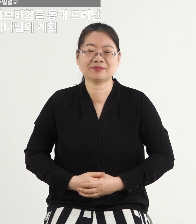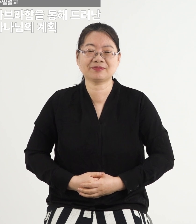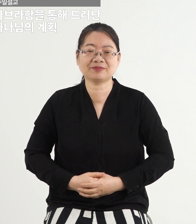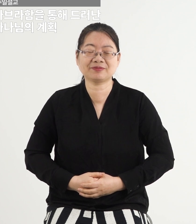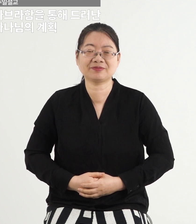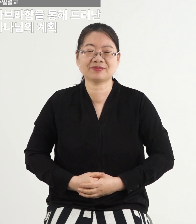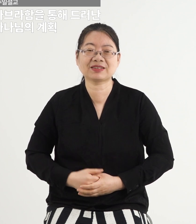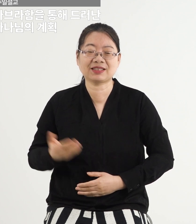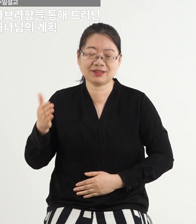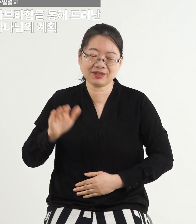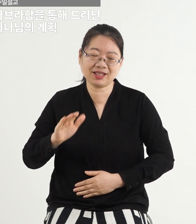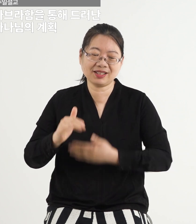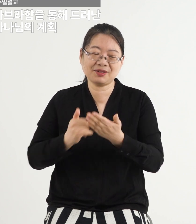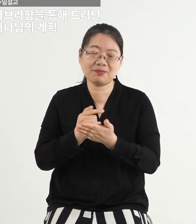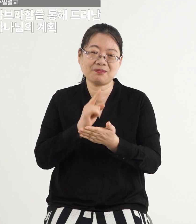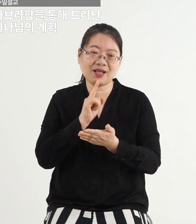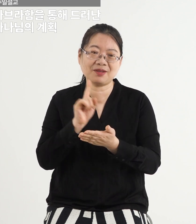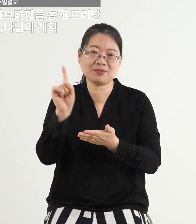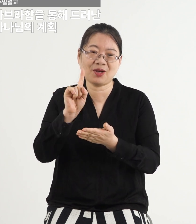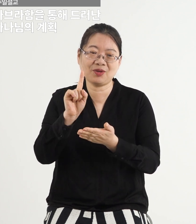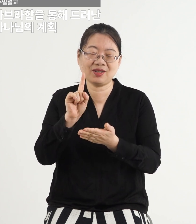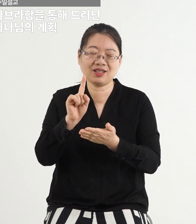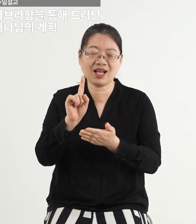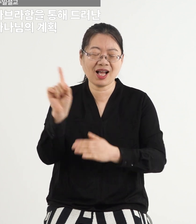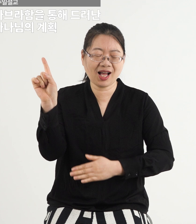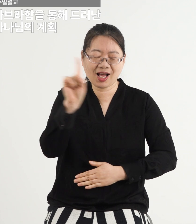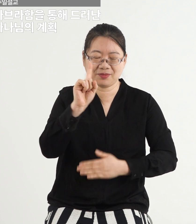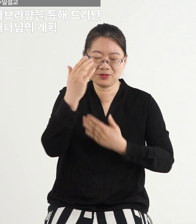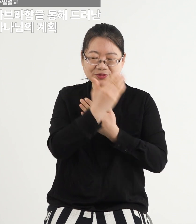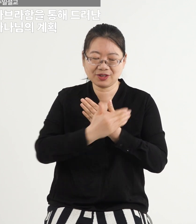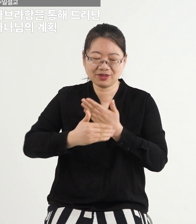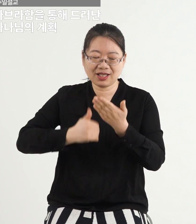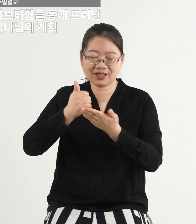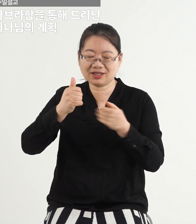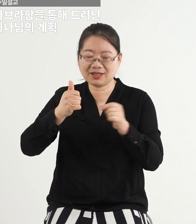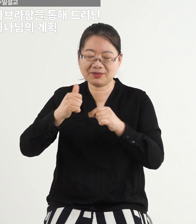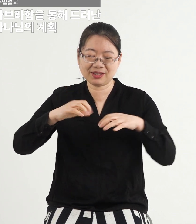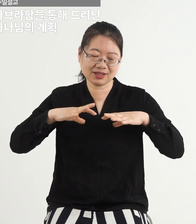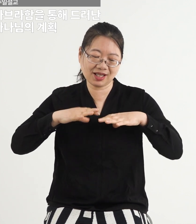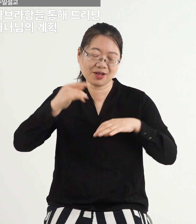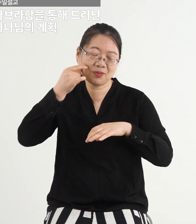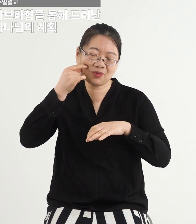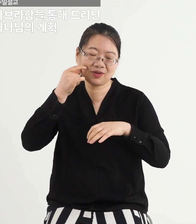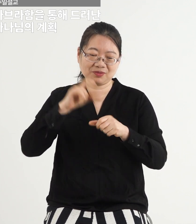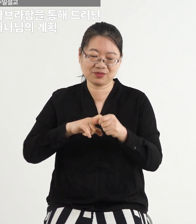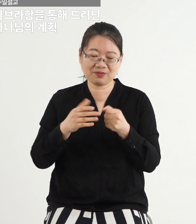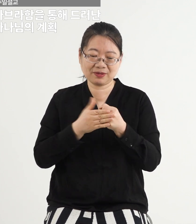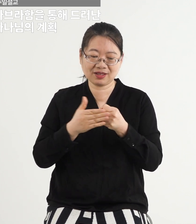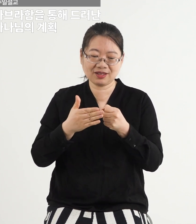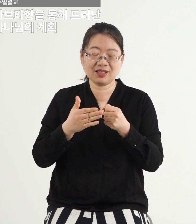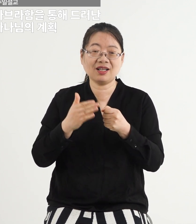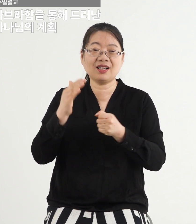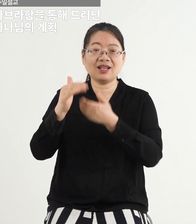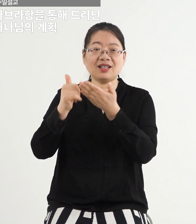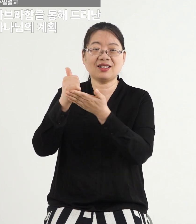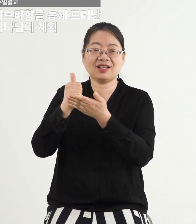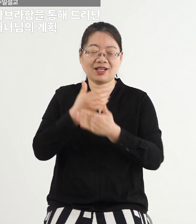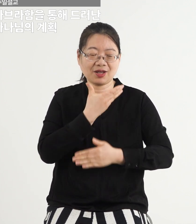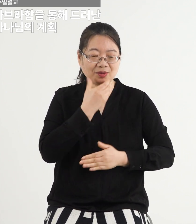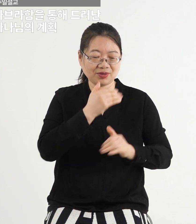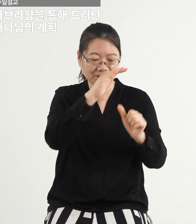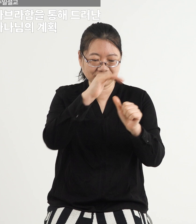이는 아무 육체도 하나님 앞에서 자랑하지 못하게 하려 하심이라. 그러니까 하나님께서 아브라함을